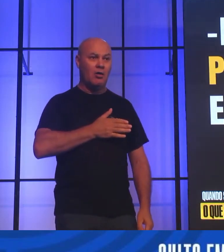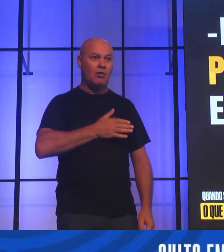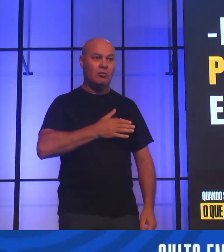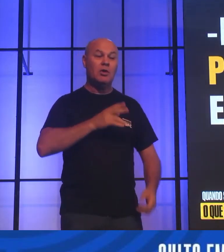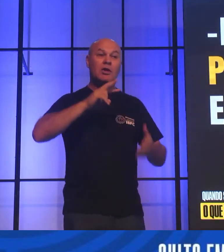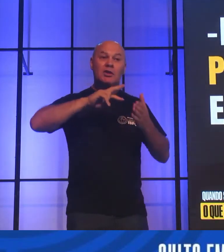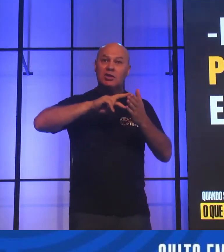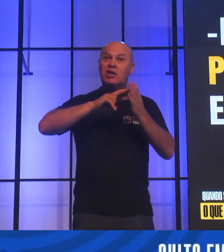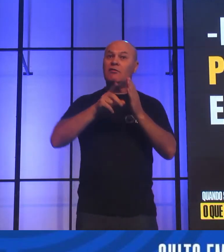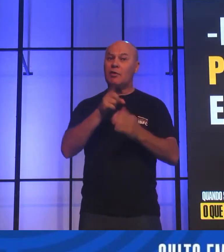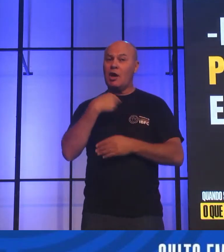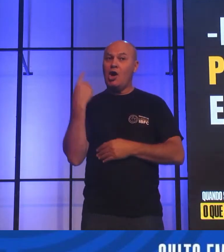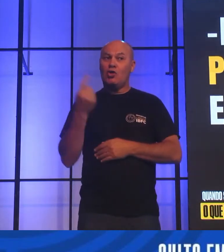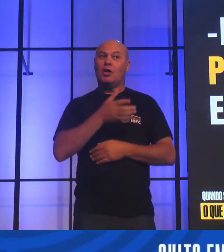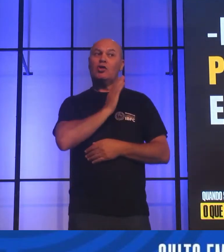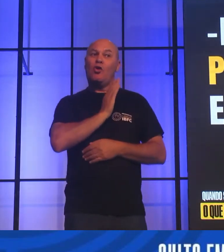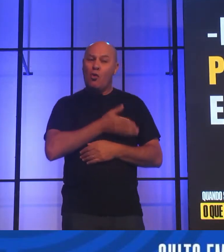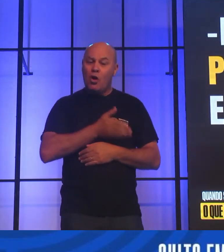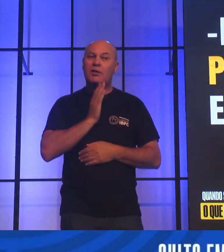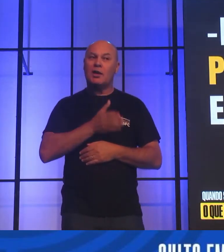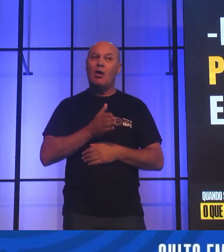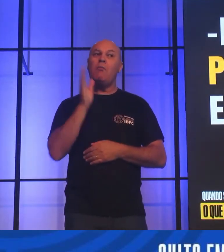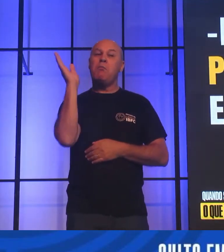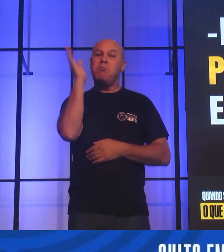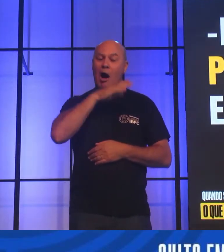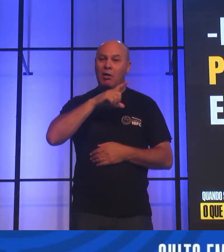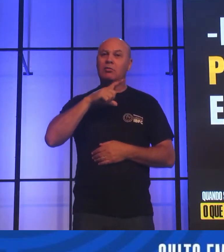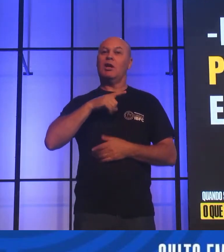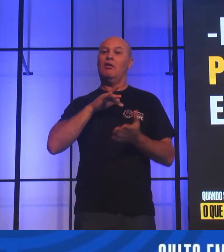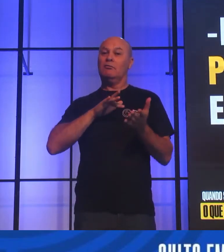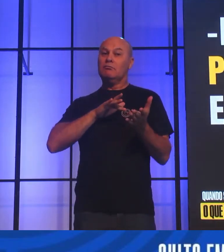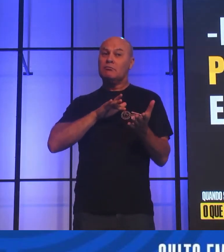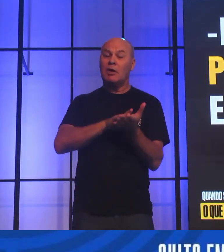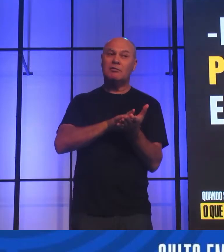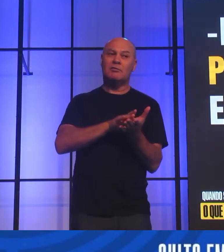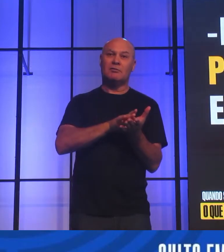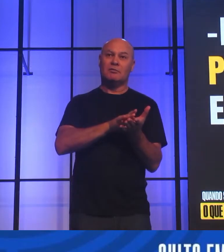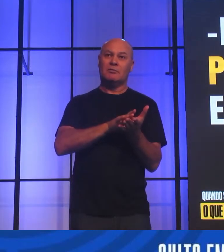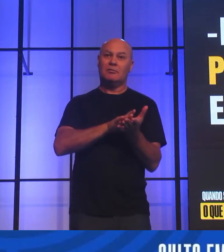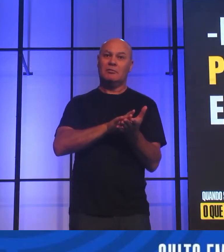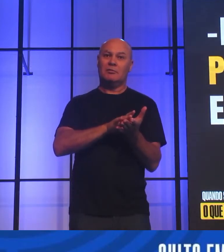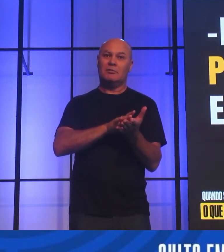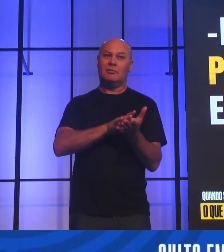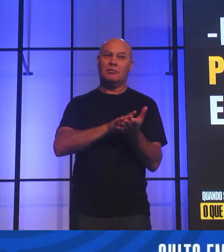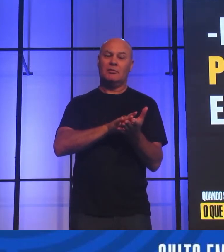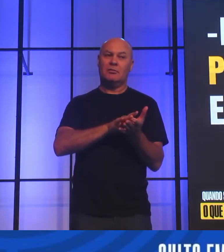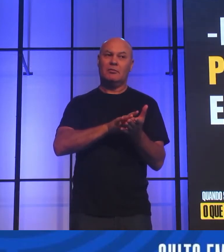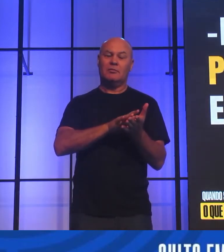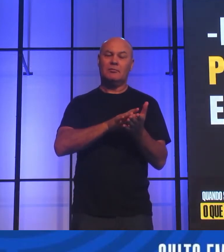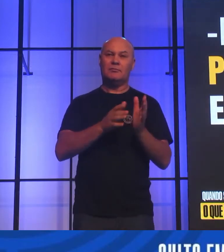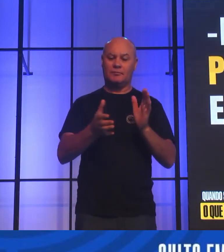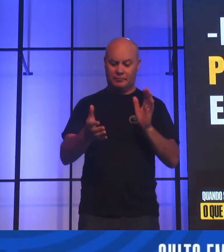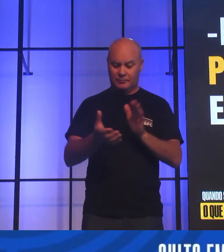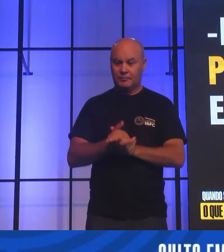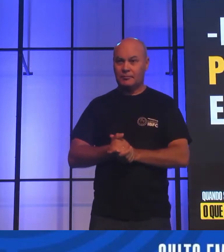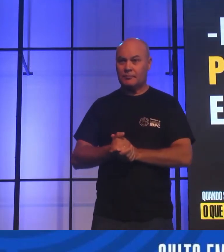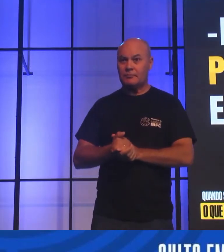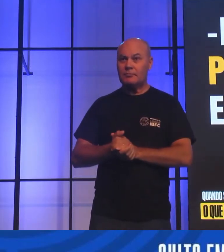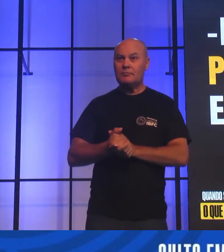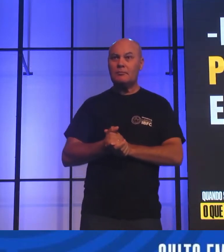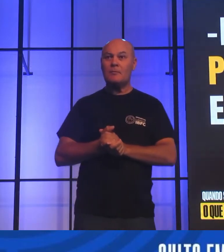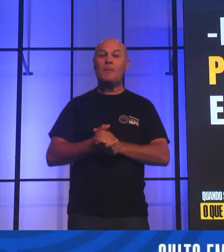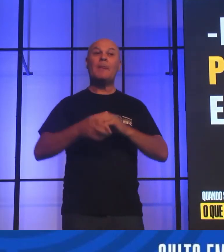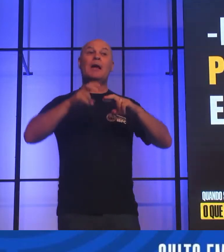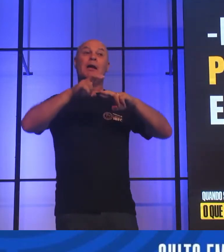coração vai se manifestar. Isso é um fato. Por isso, se você realmente quer ter a